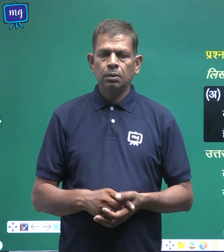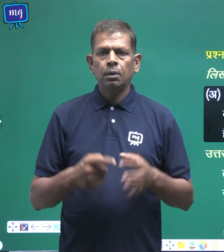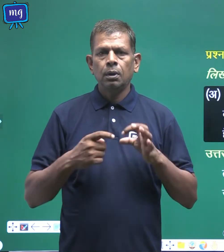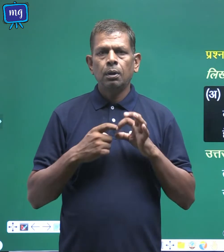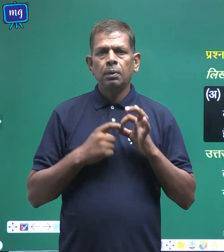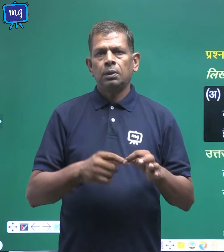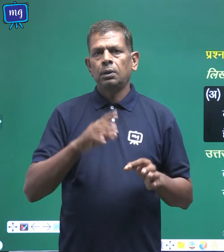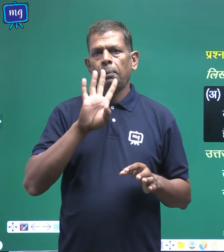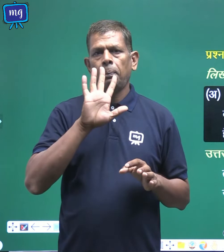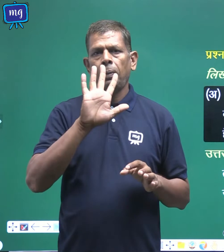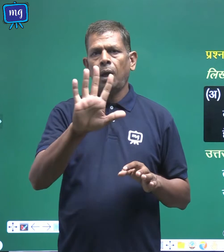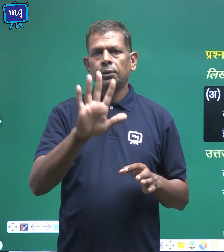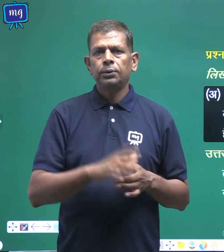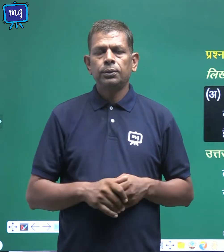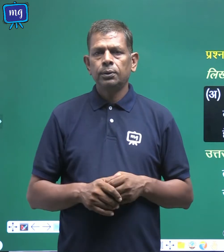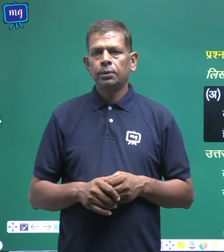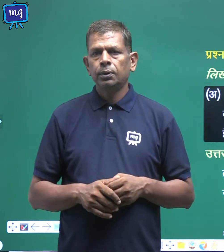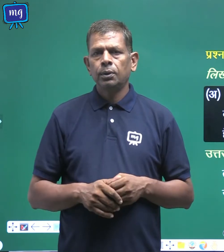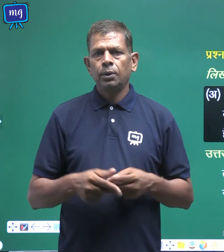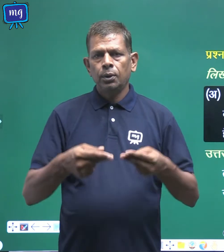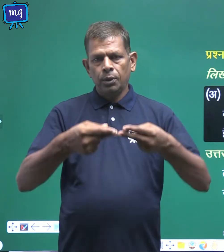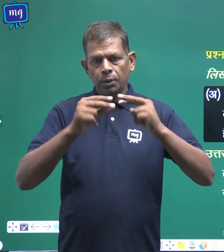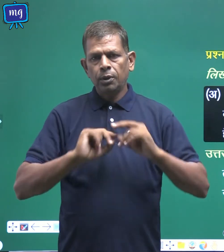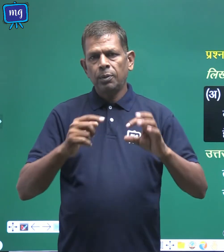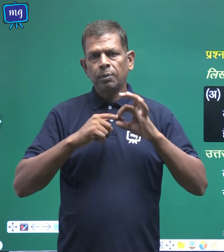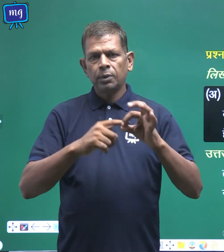प्रश्न 5, निम्न प्रश्नों के